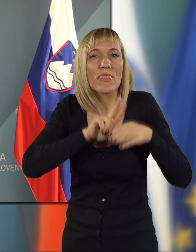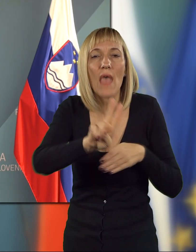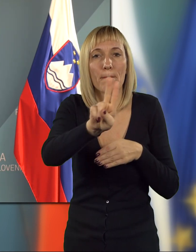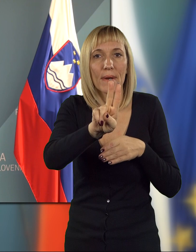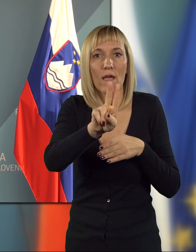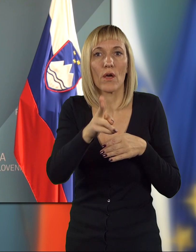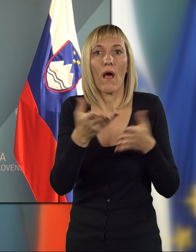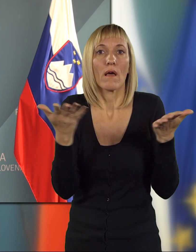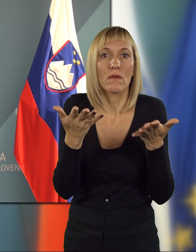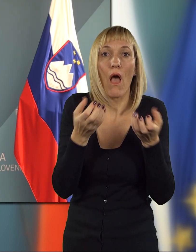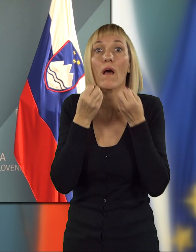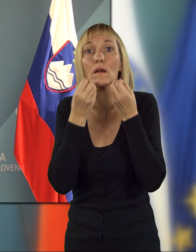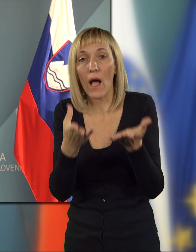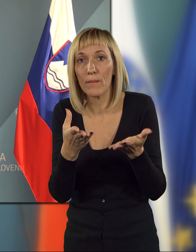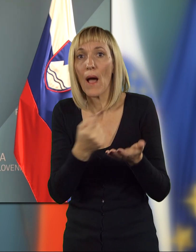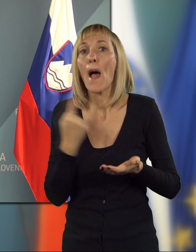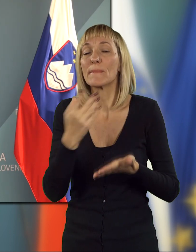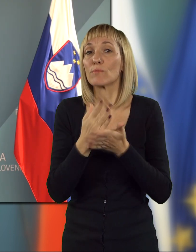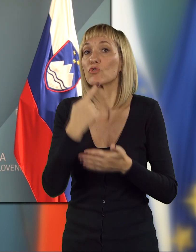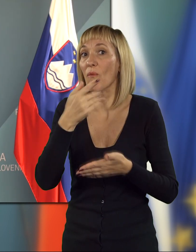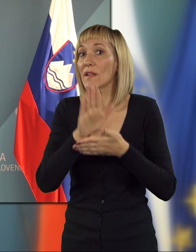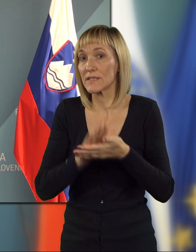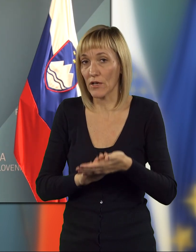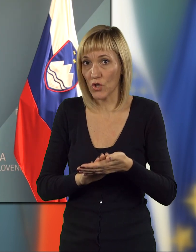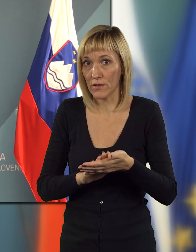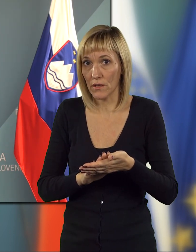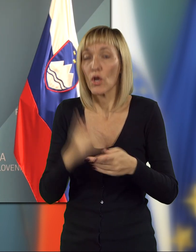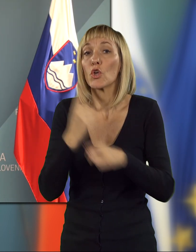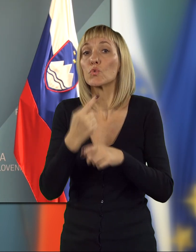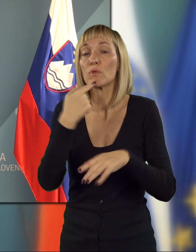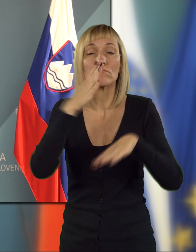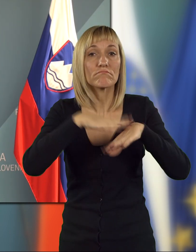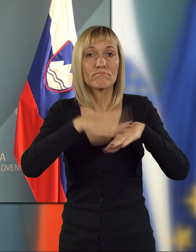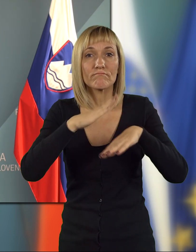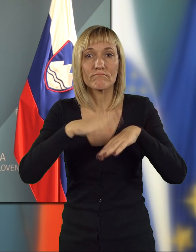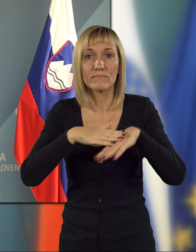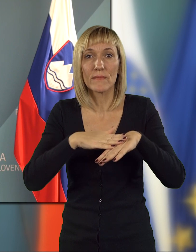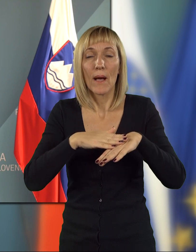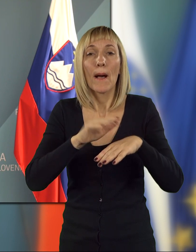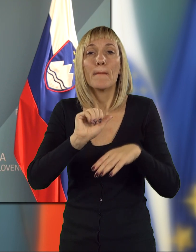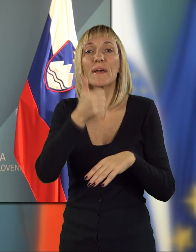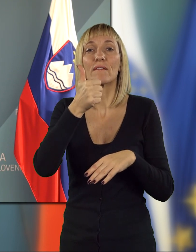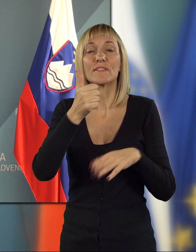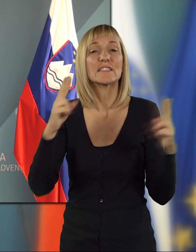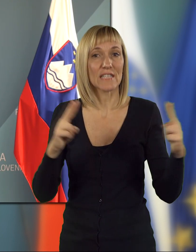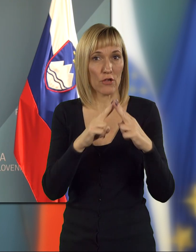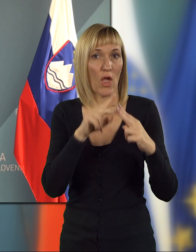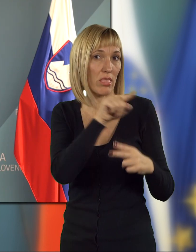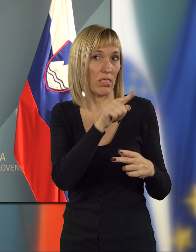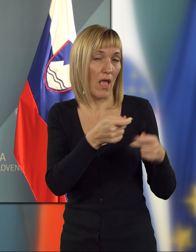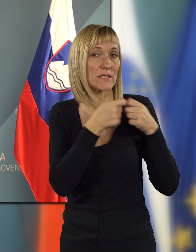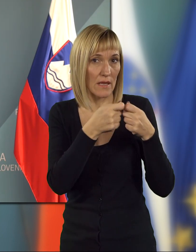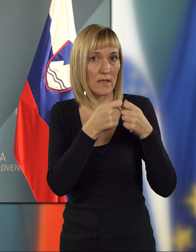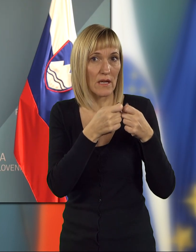točko, odkot in kam, mi bomo, to smo povedali že na začetku in povedali smo tudi na